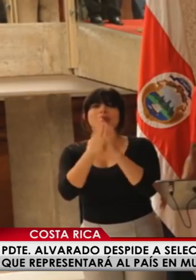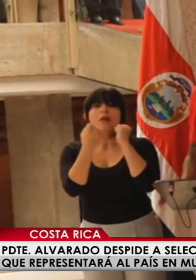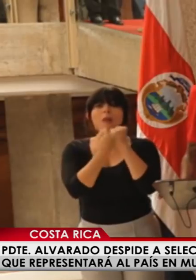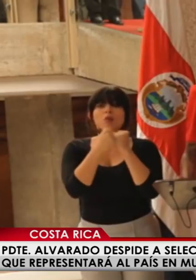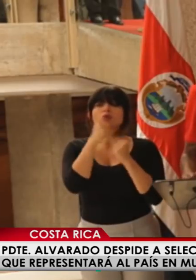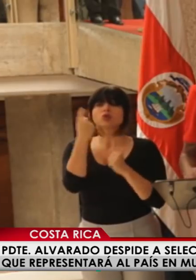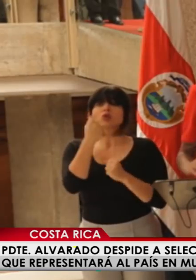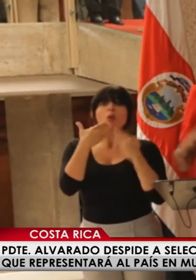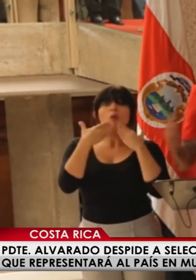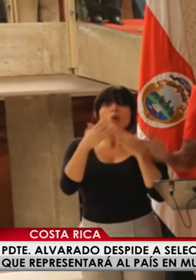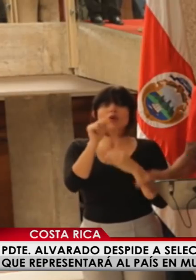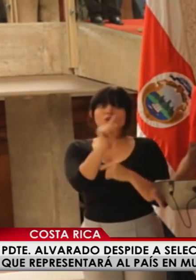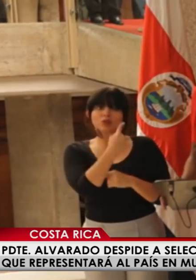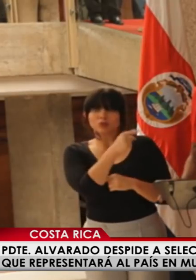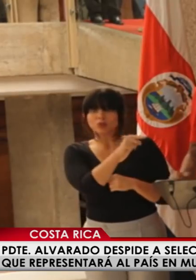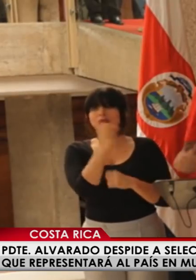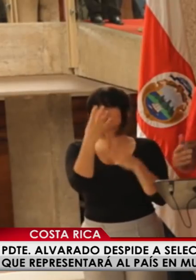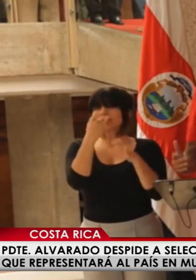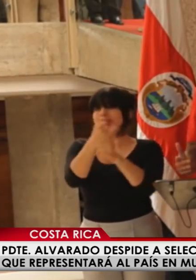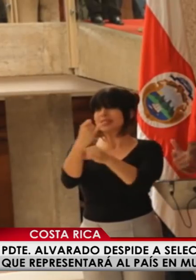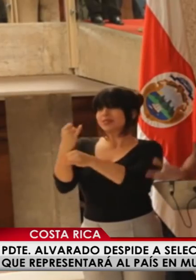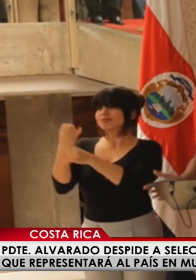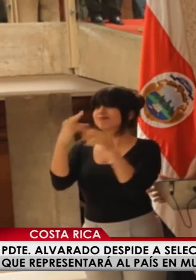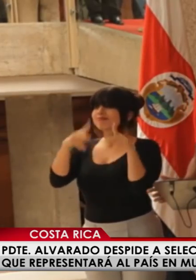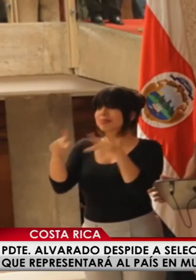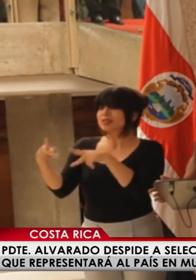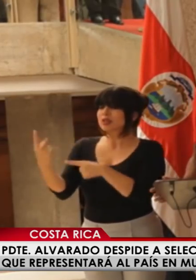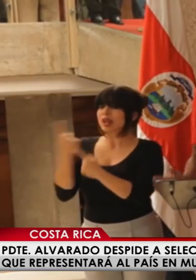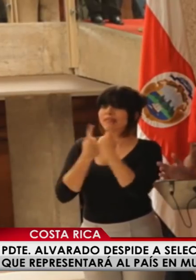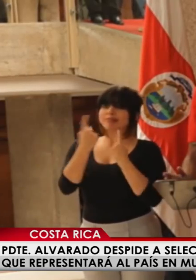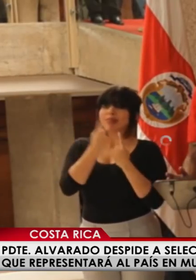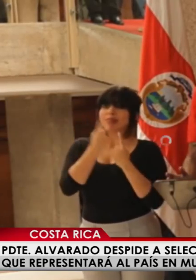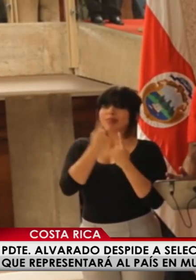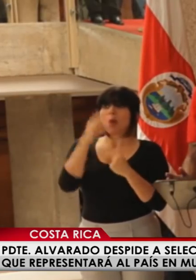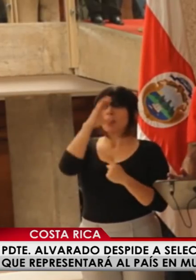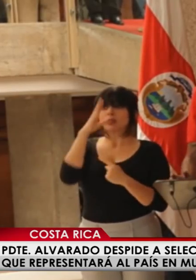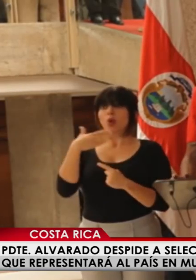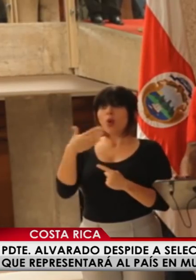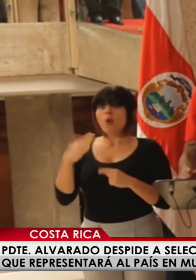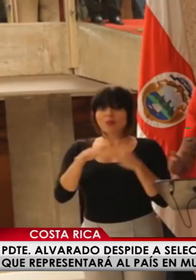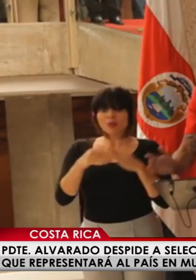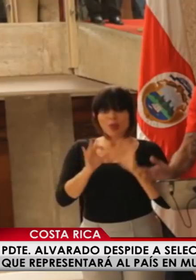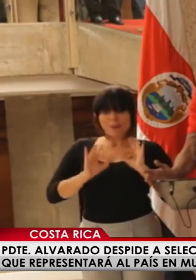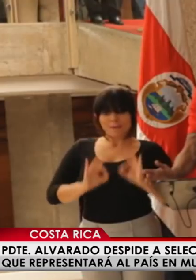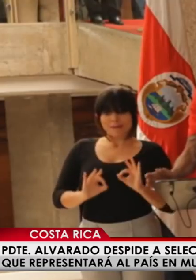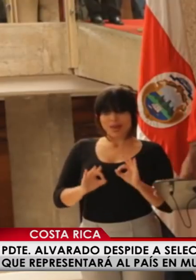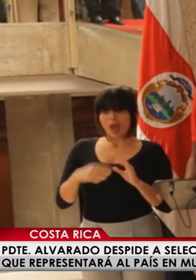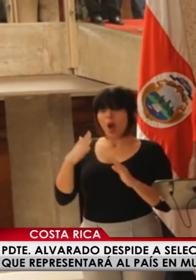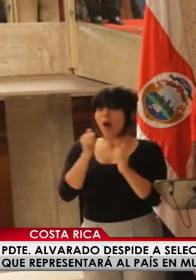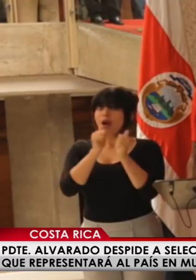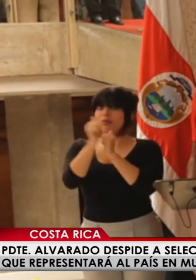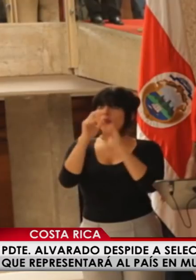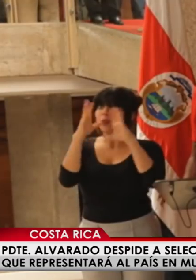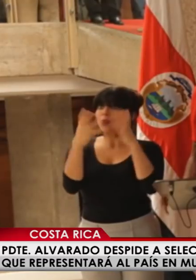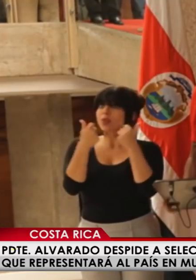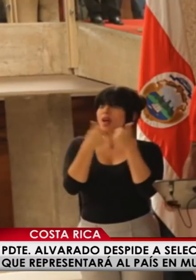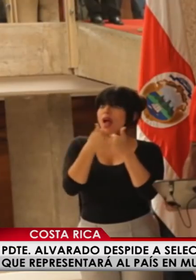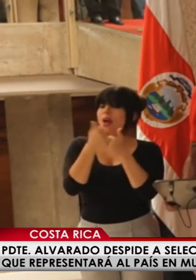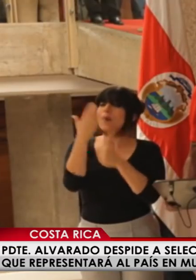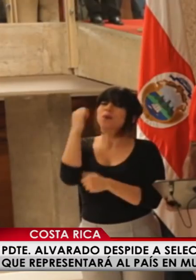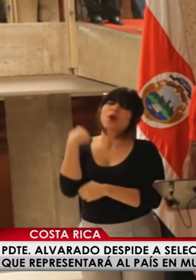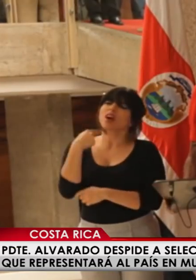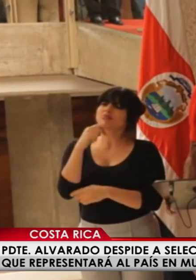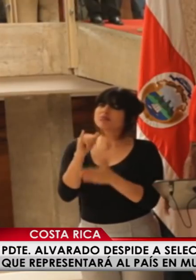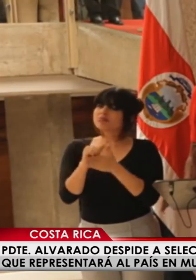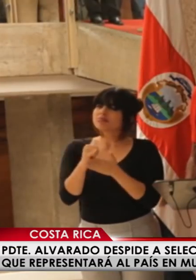no lo digo por usted, sino por muchas instituciones, por mucha gente que nos busca cuando las cosas están bien, cuando se logró clasificar un mundial. ¿Por qué digo esto?